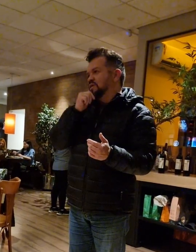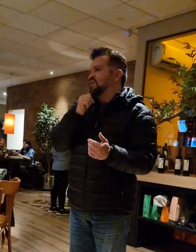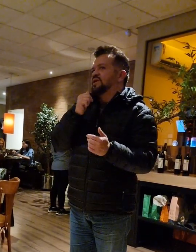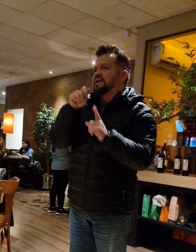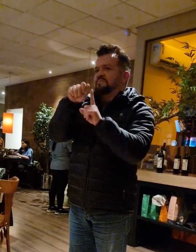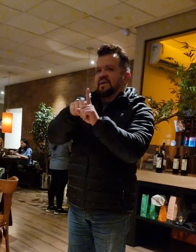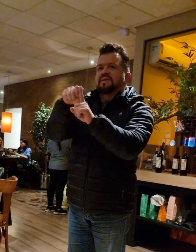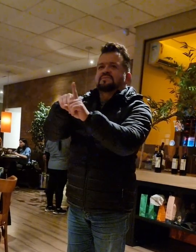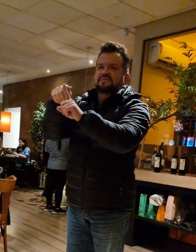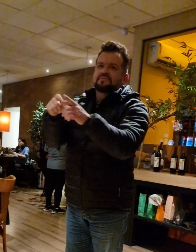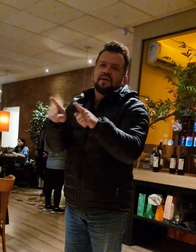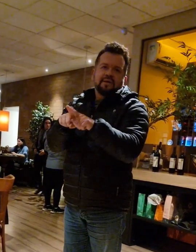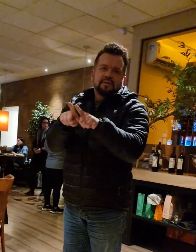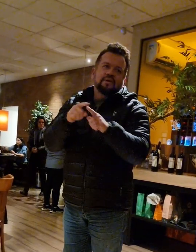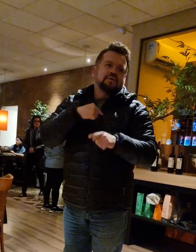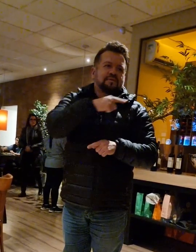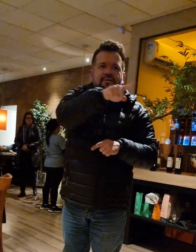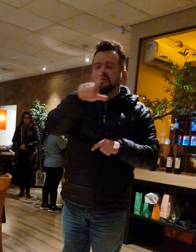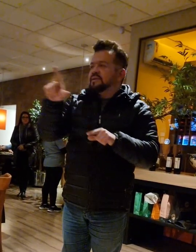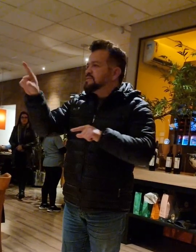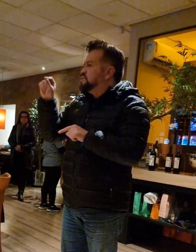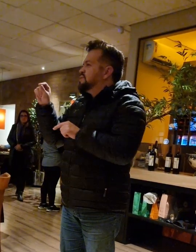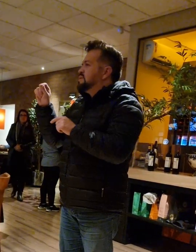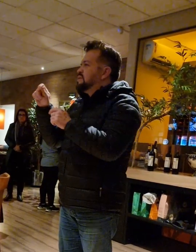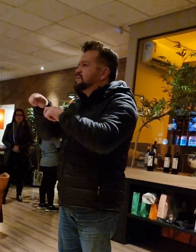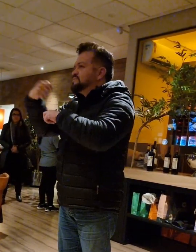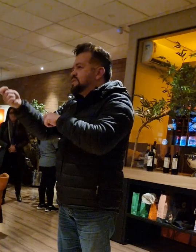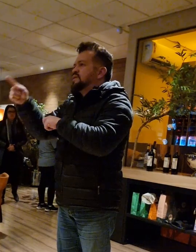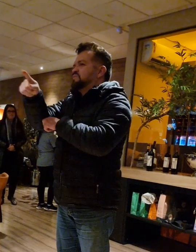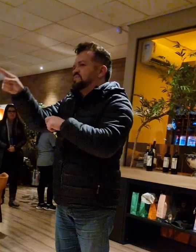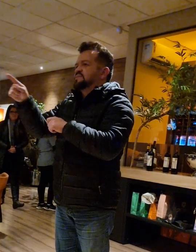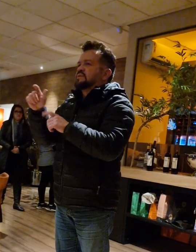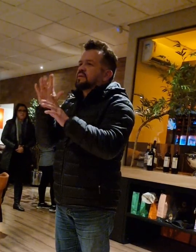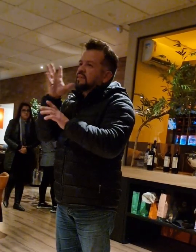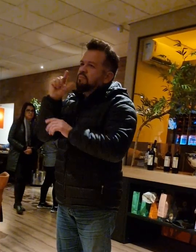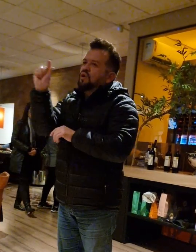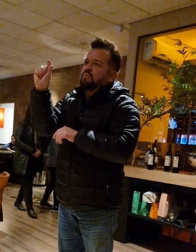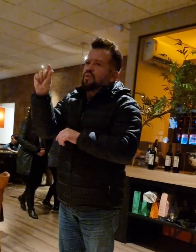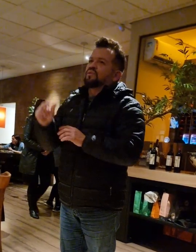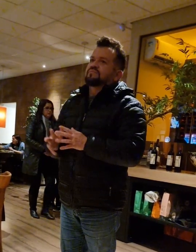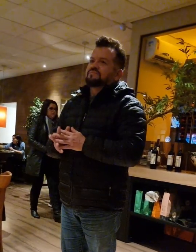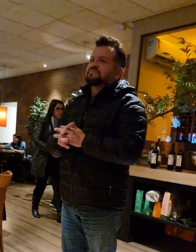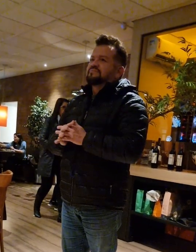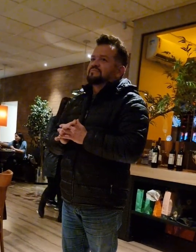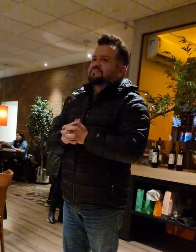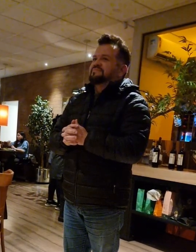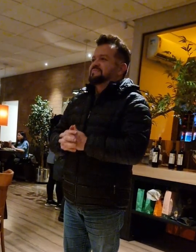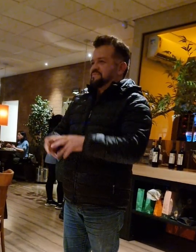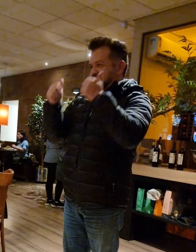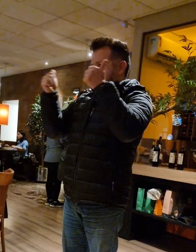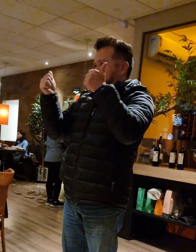eu pegava e eu dormia com aquele mouse o tempo todo, eu dormindo com ele. Eu sempre estava com aquele mouse. E